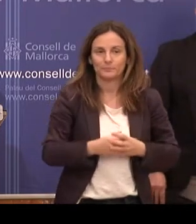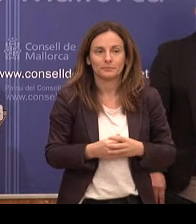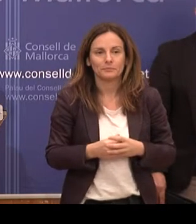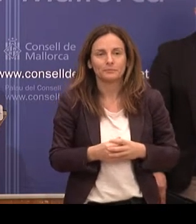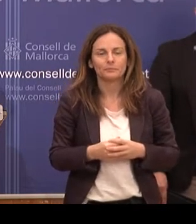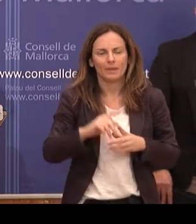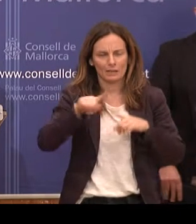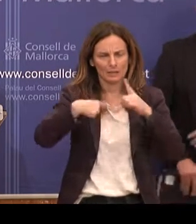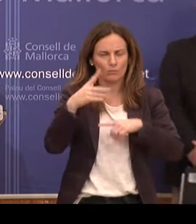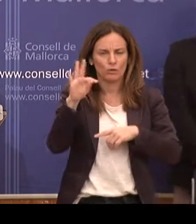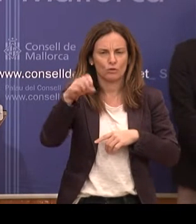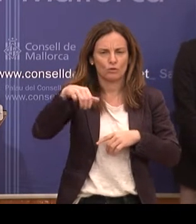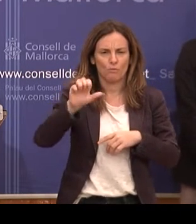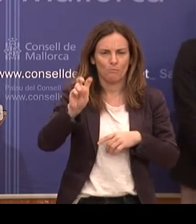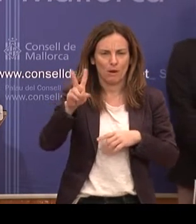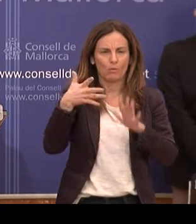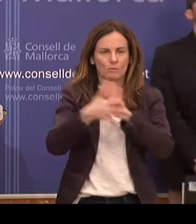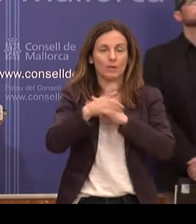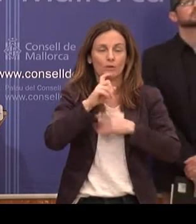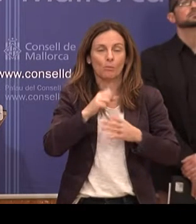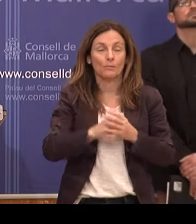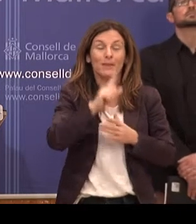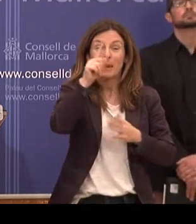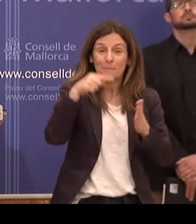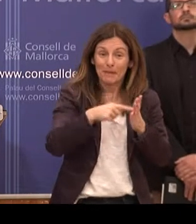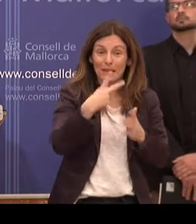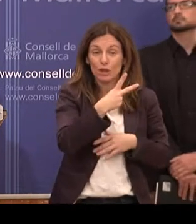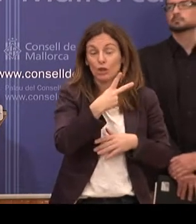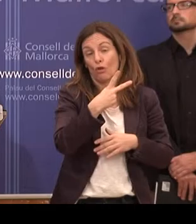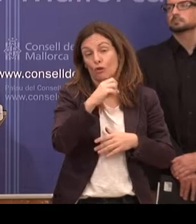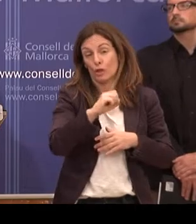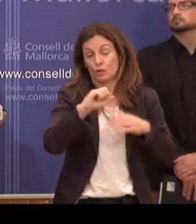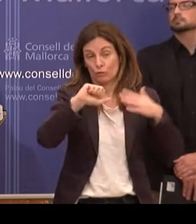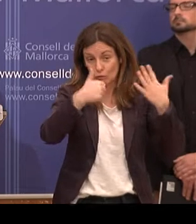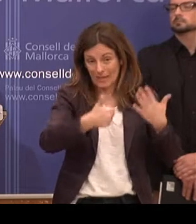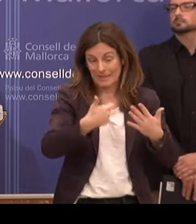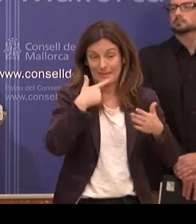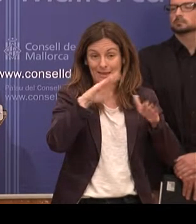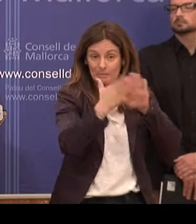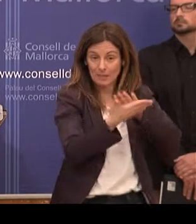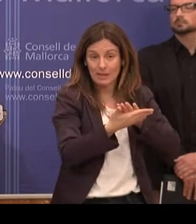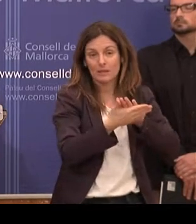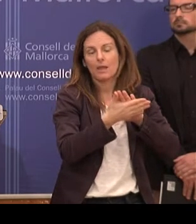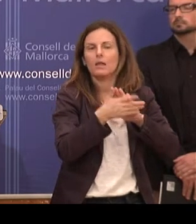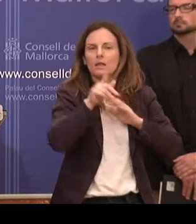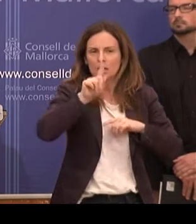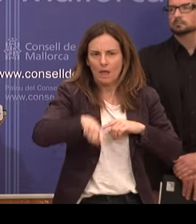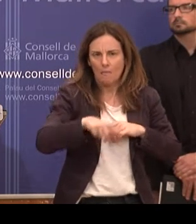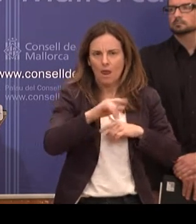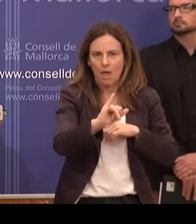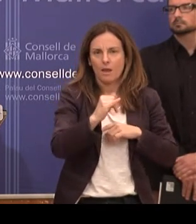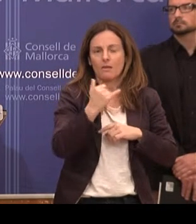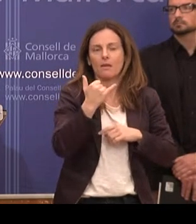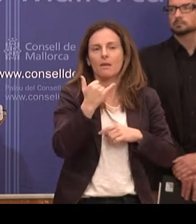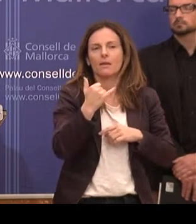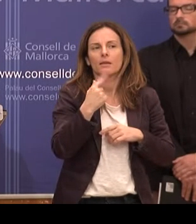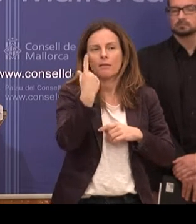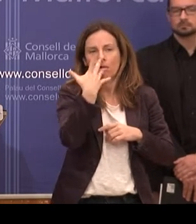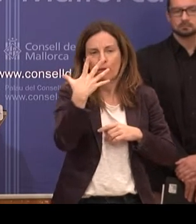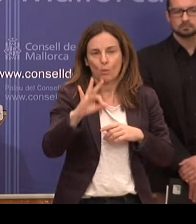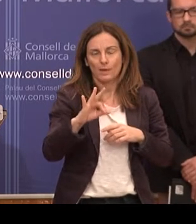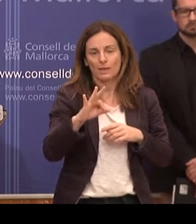IQA, que és l'Índex de qualificació d'actuacions. Aquests índex el que fa és analitzar aquella inspecció que s